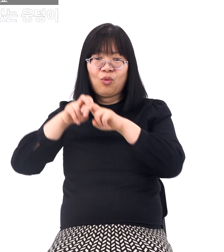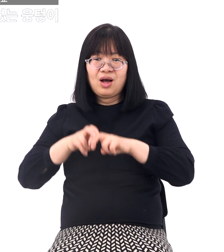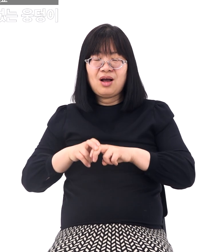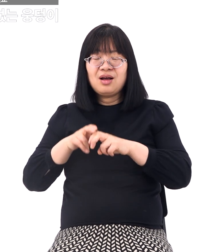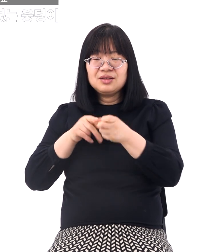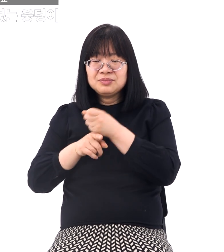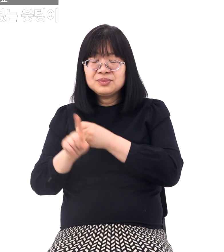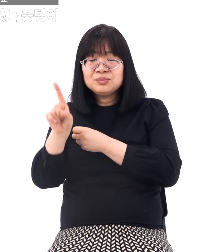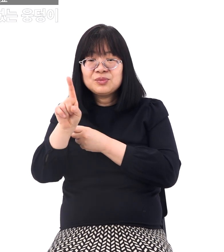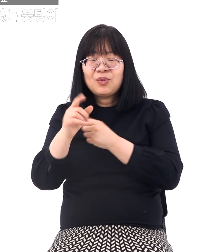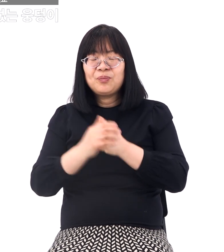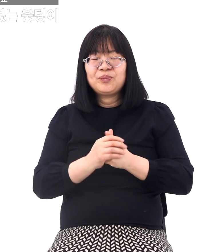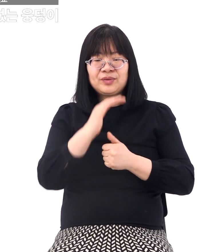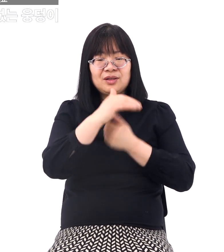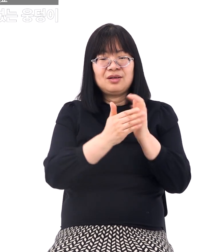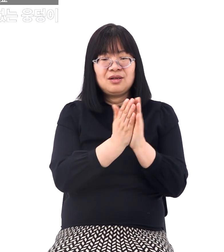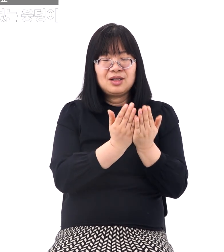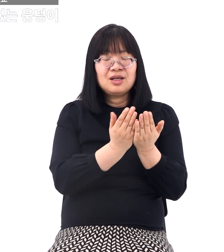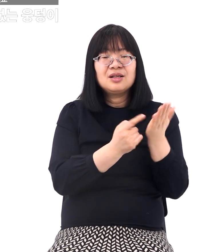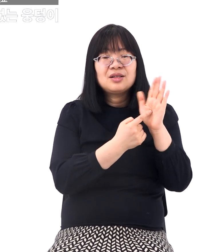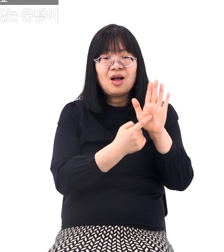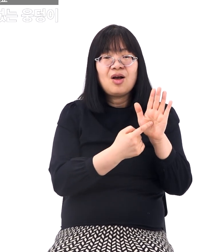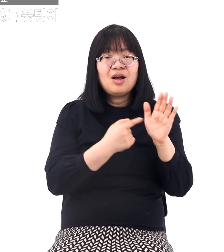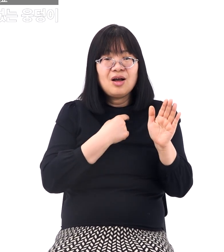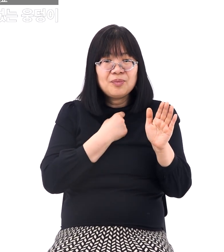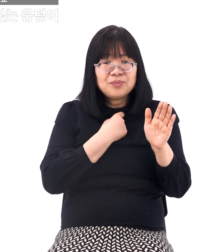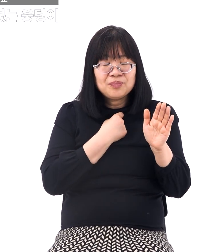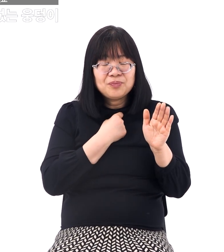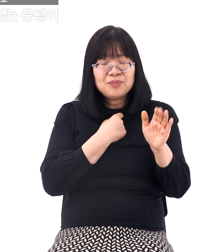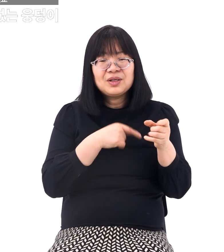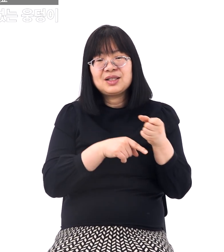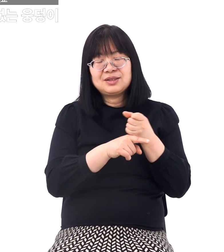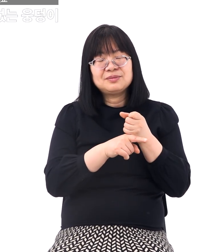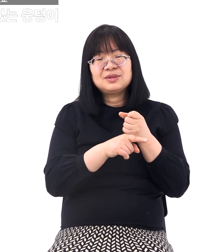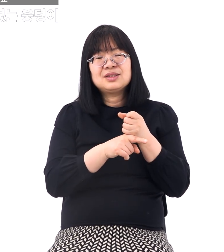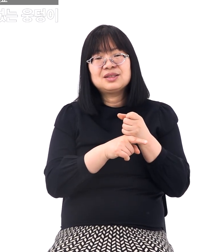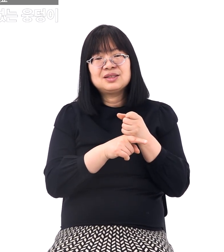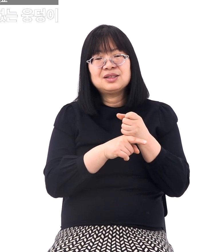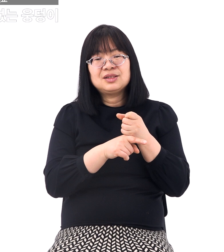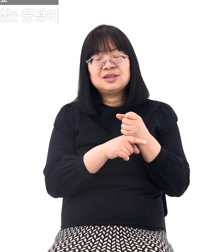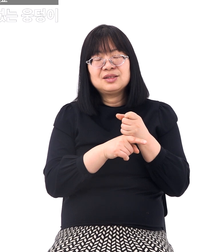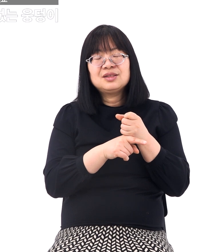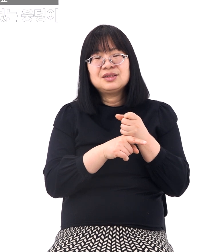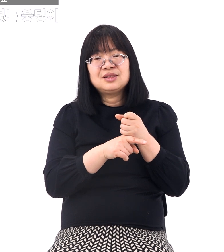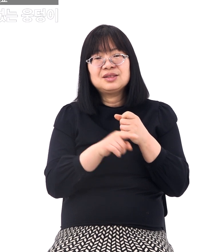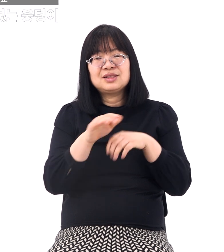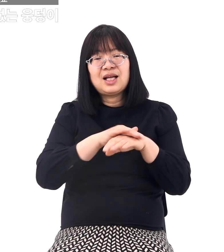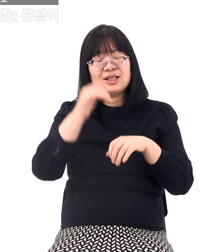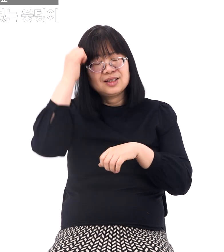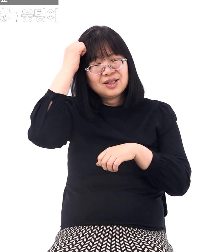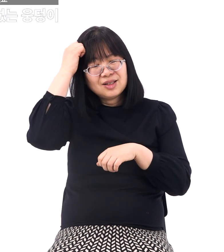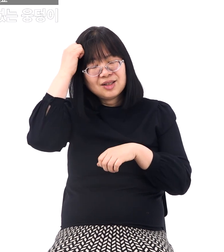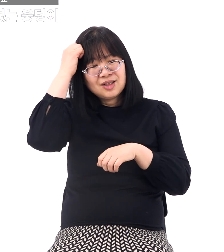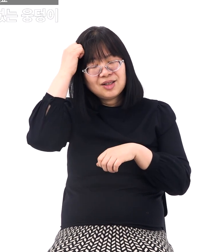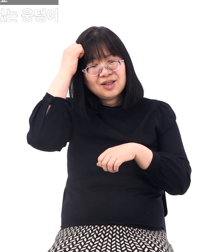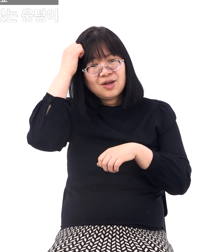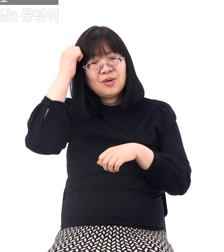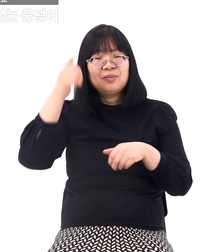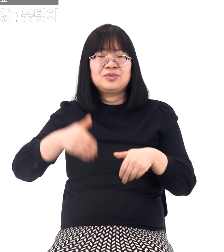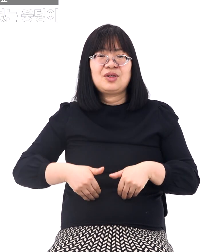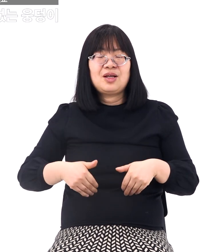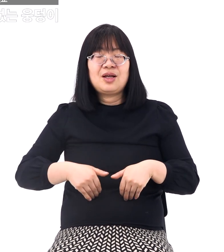걸까요? 그래서 성경에서 드러내고자 하는 본의를 놓쳐서는 자꾸 도덕으로 빠지고 윤리로